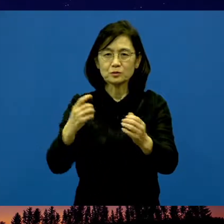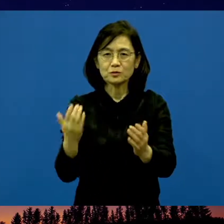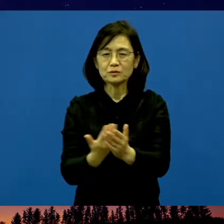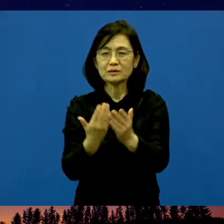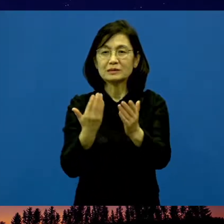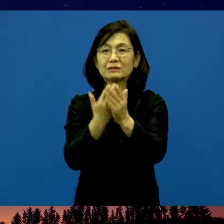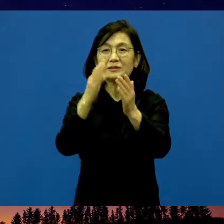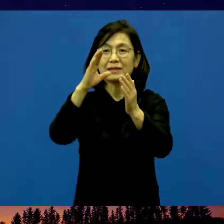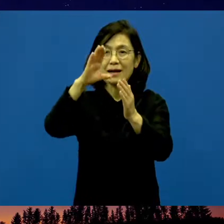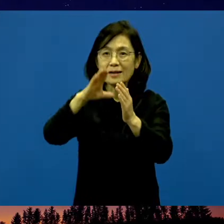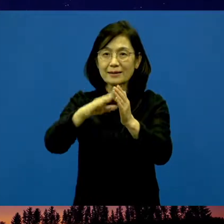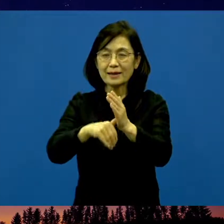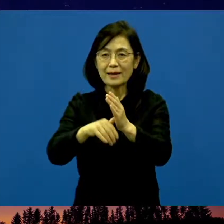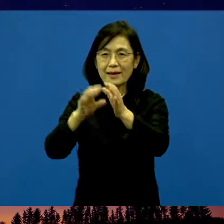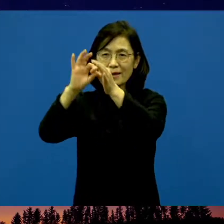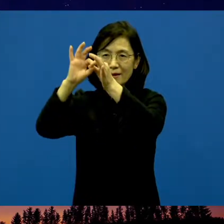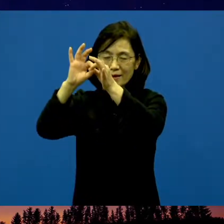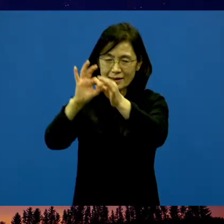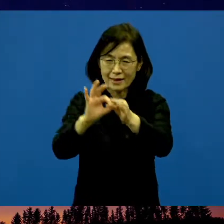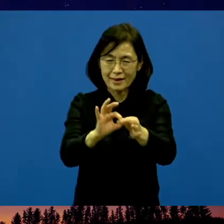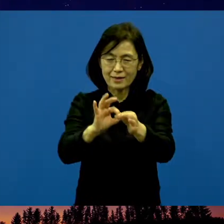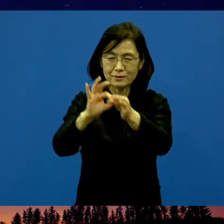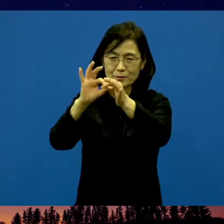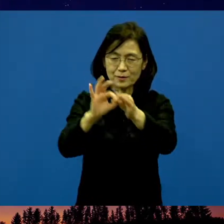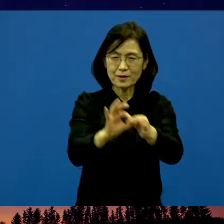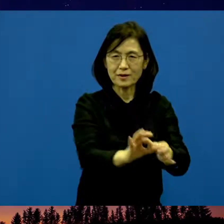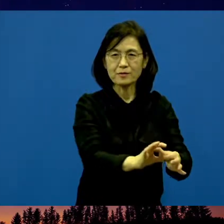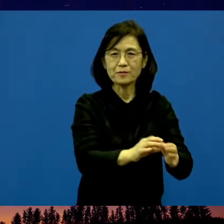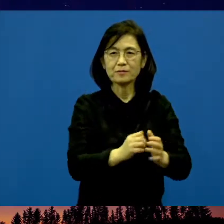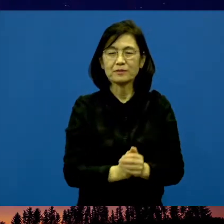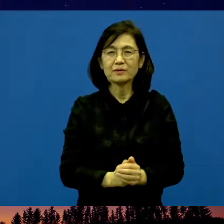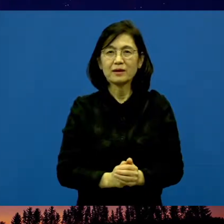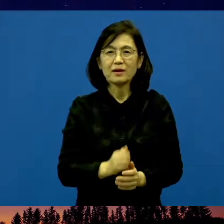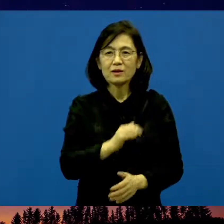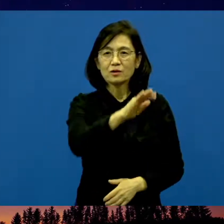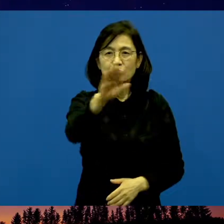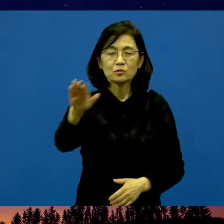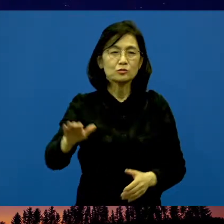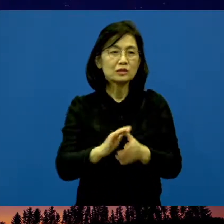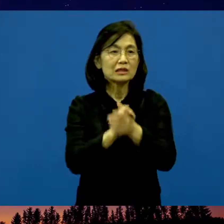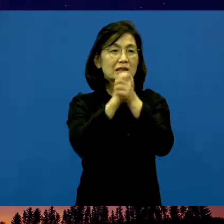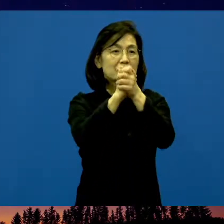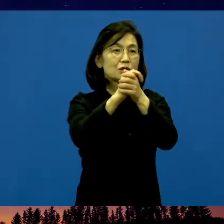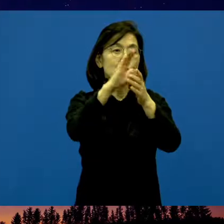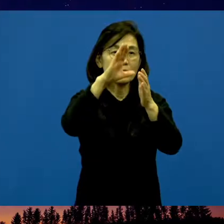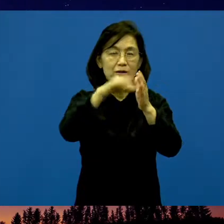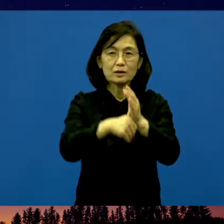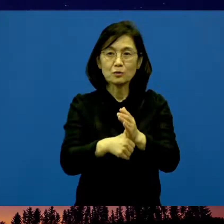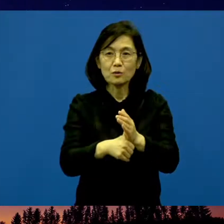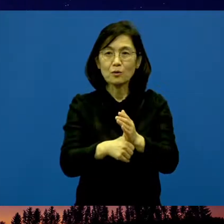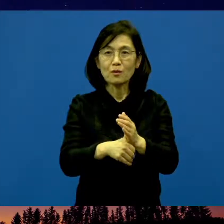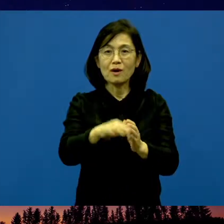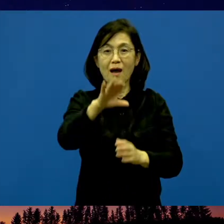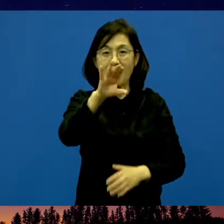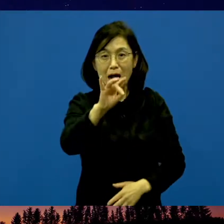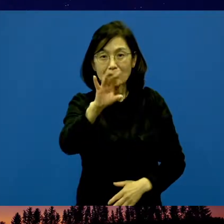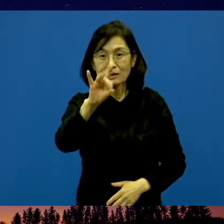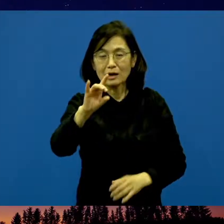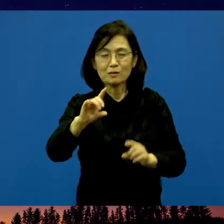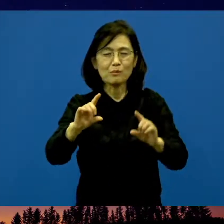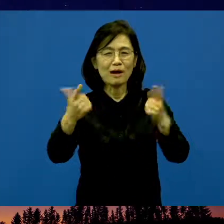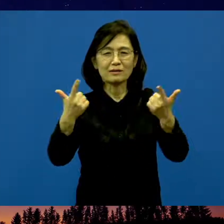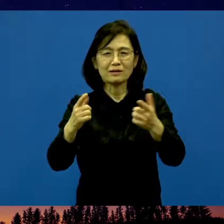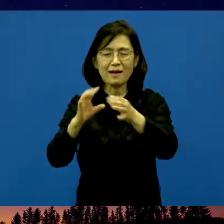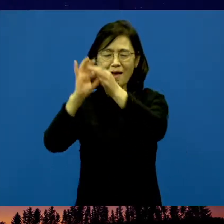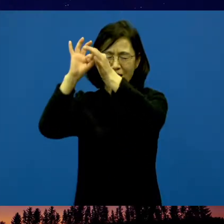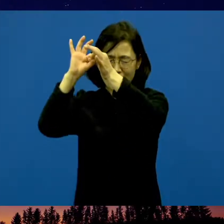꾸준함. 여러분 우리가 기도를 배웠다면 기도도 여러분 꾸준히 해야 되는 겁니다. 그래서 기도의